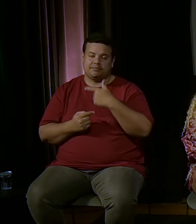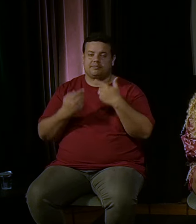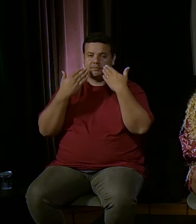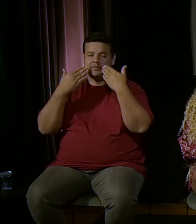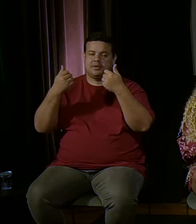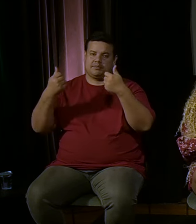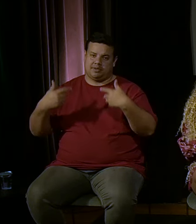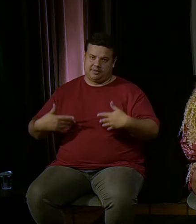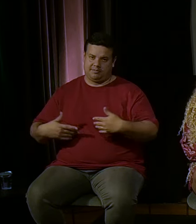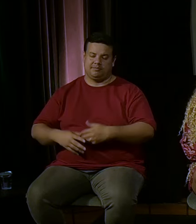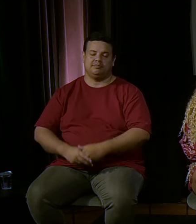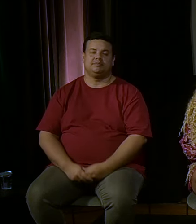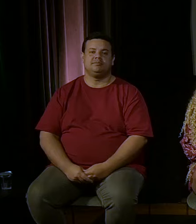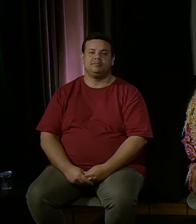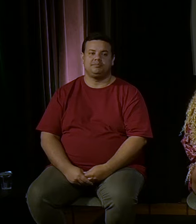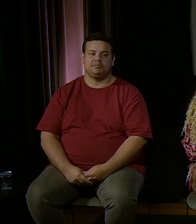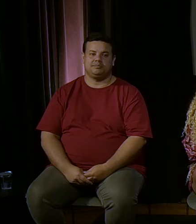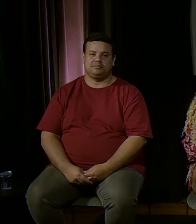vocês.